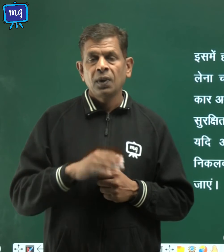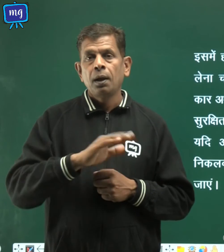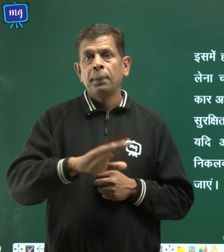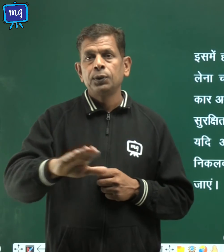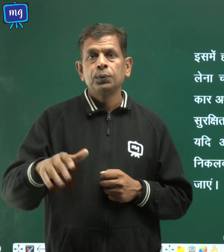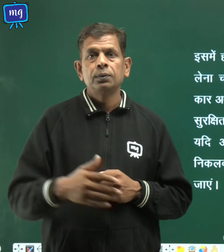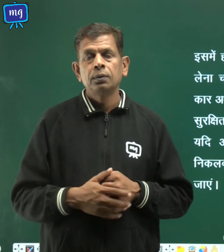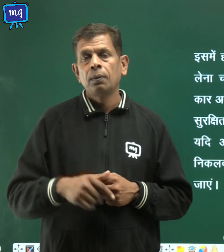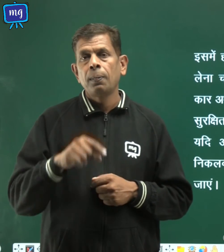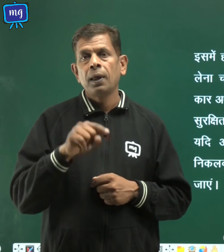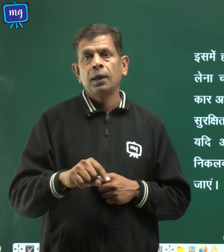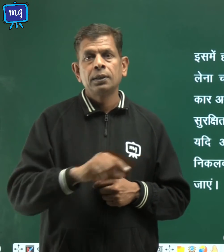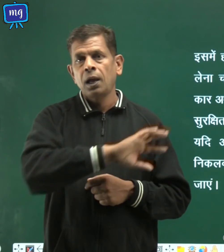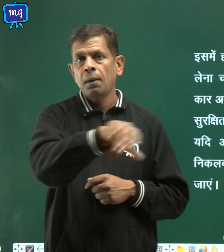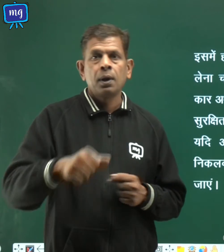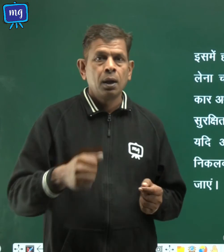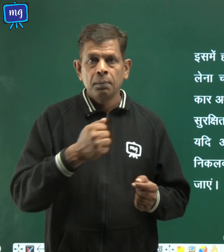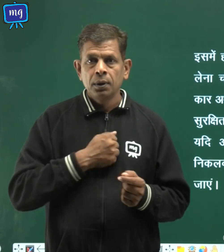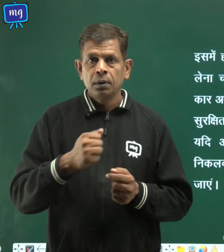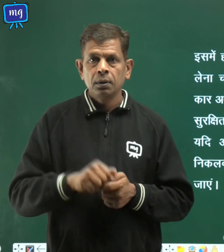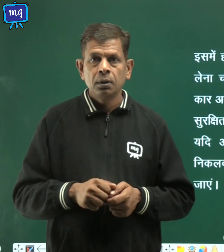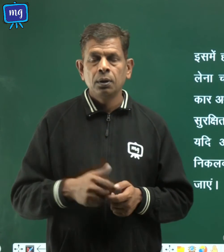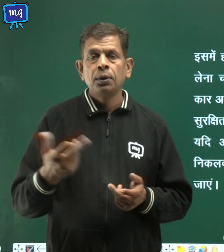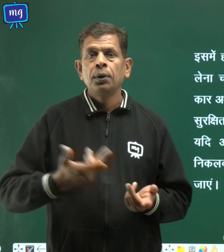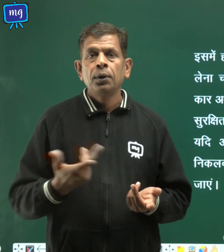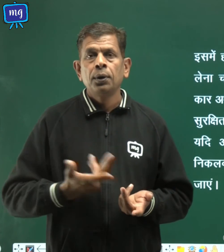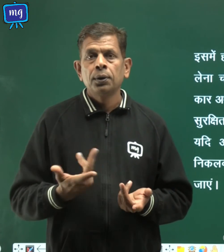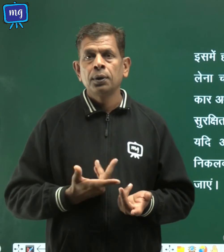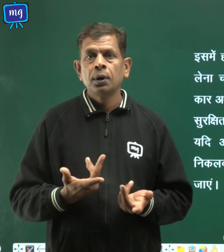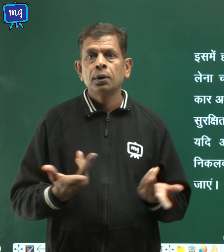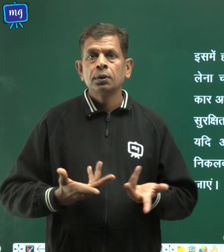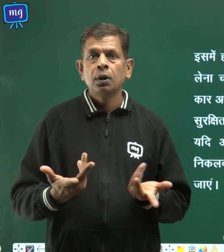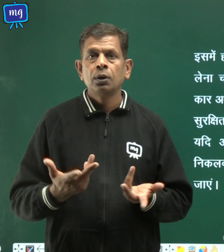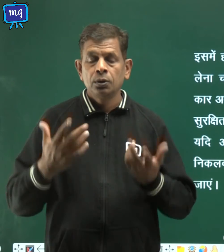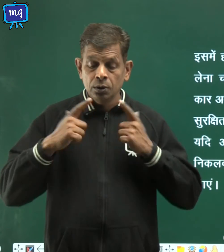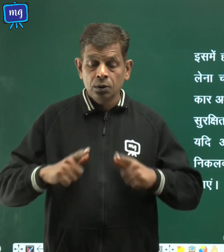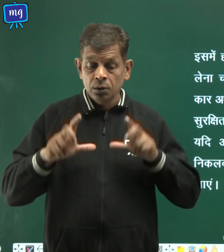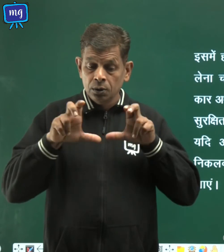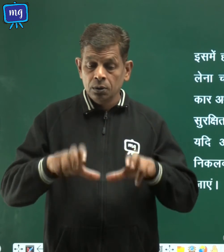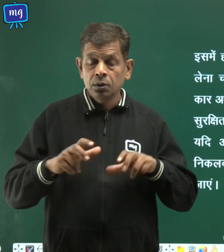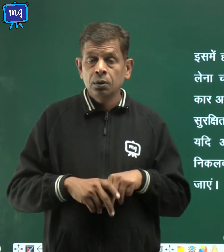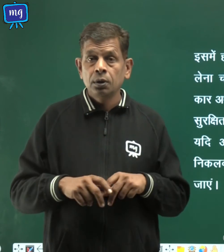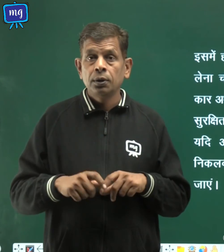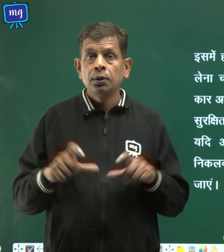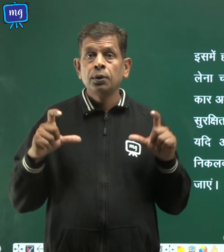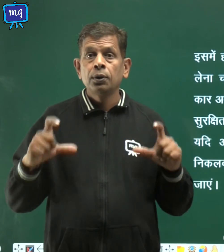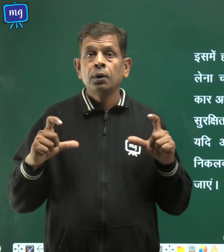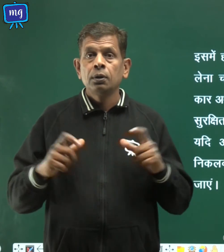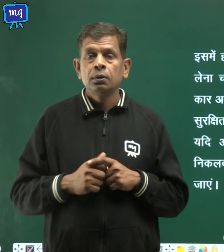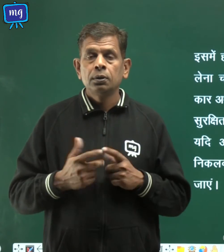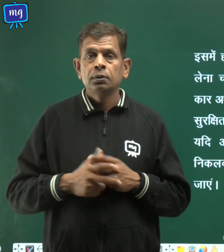बच्चों, ऐसे में हमें क्या सावधानियां रखनी चाहिए, ये अब हम समझेंगे।